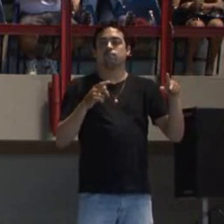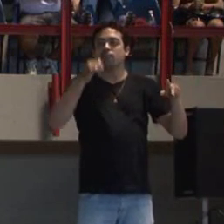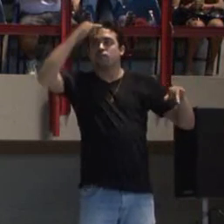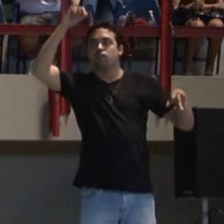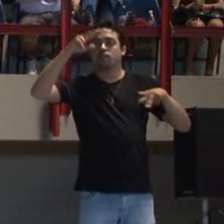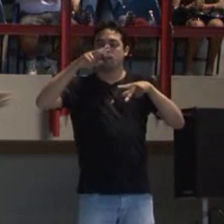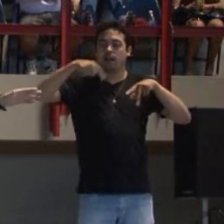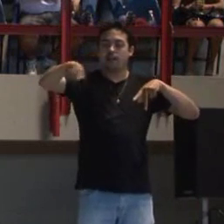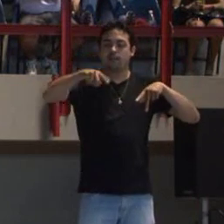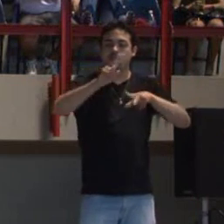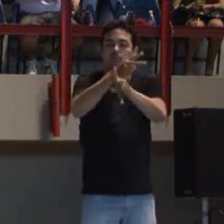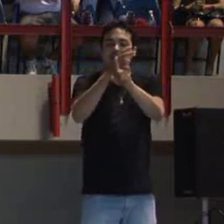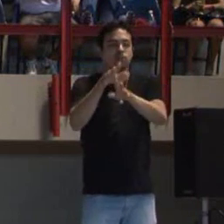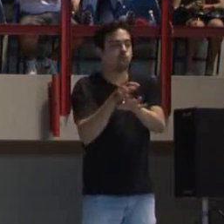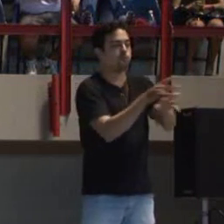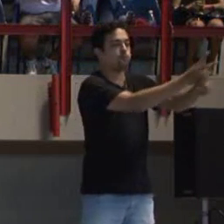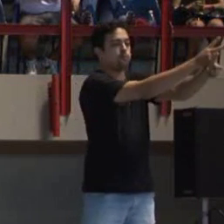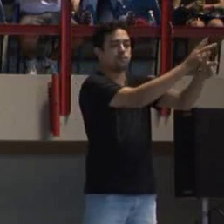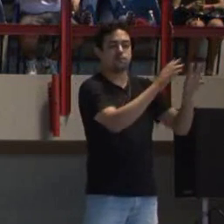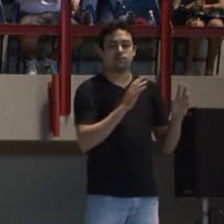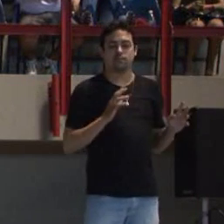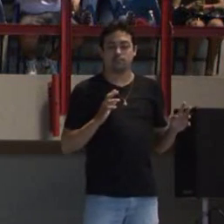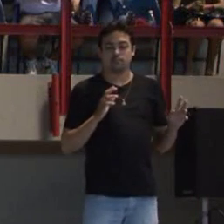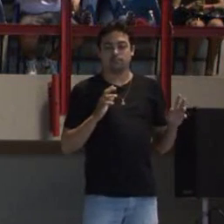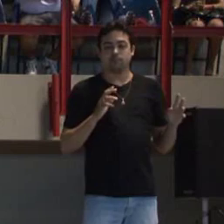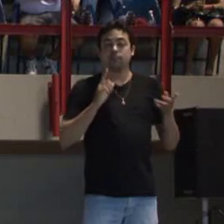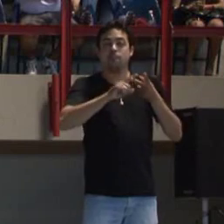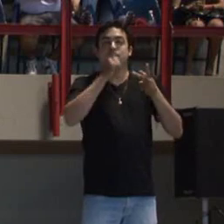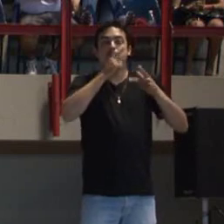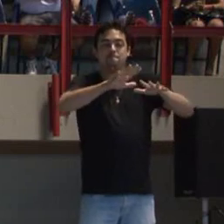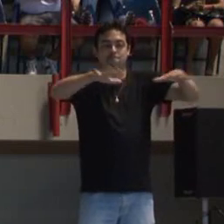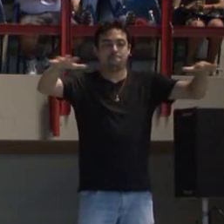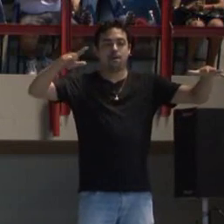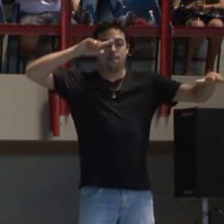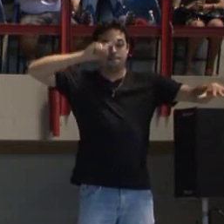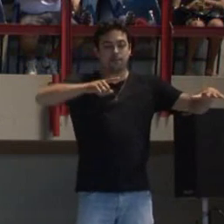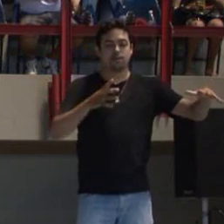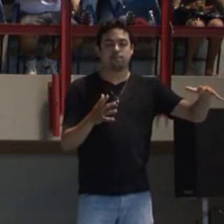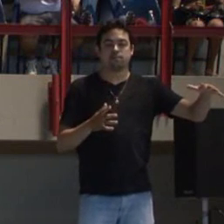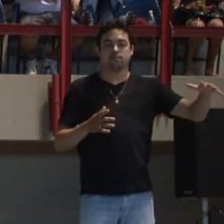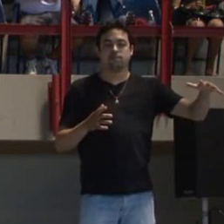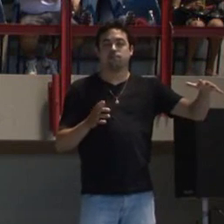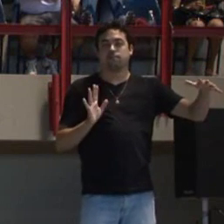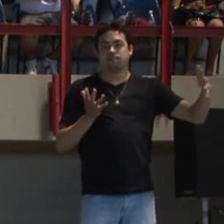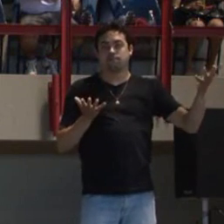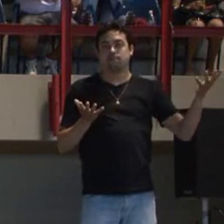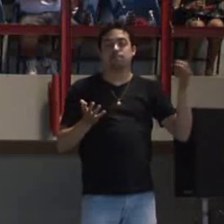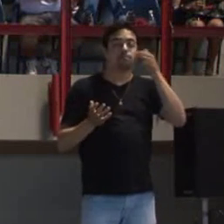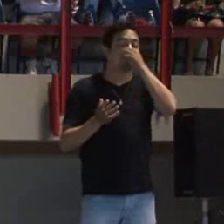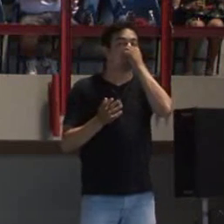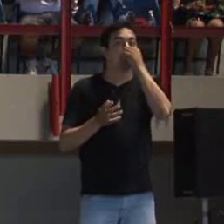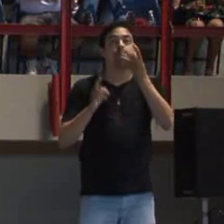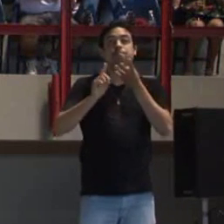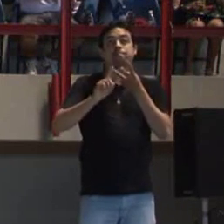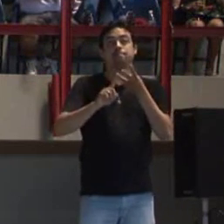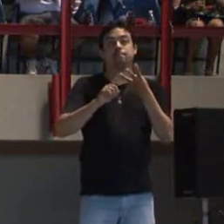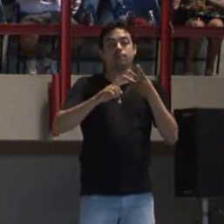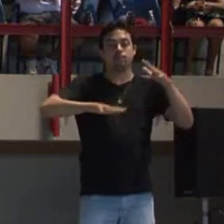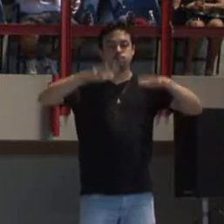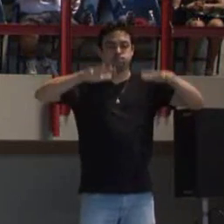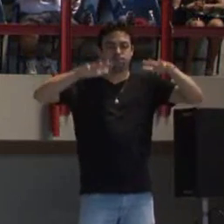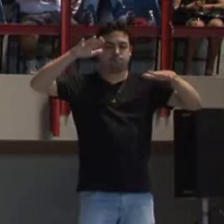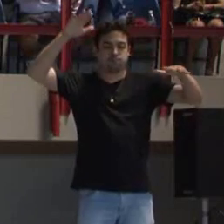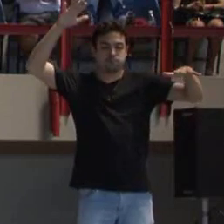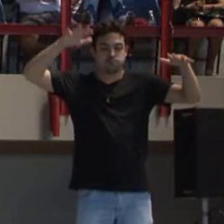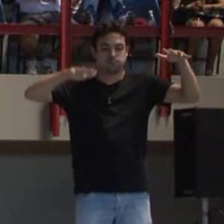não. Vai ventar para lá. Controla o mar. Tá certo? Controla terremotos,